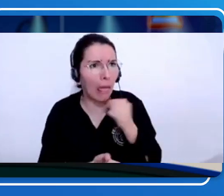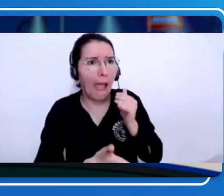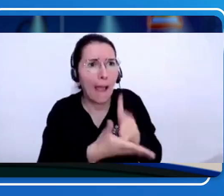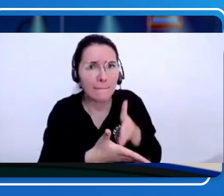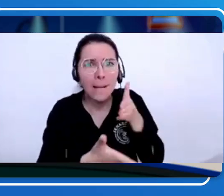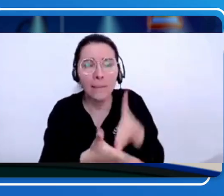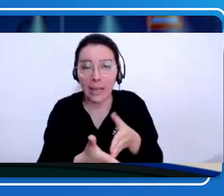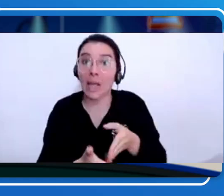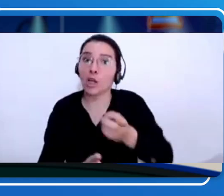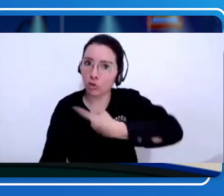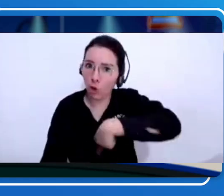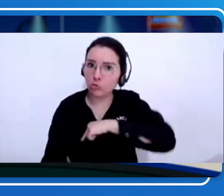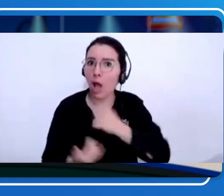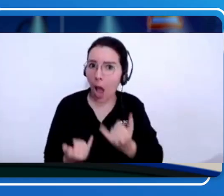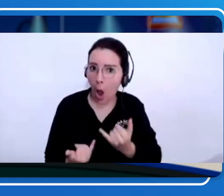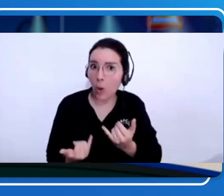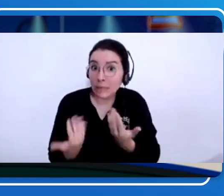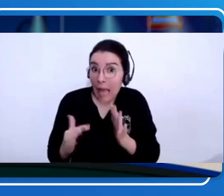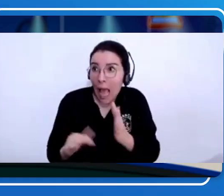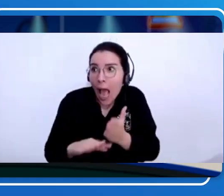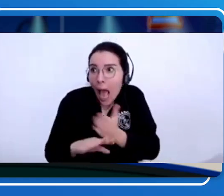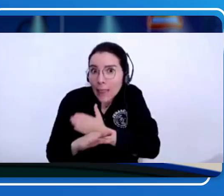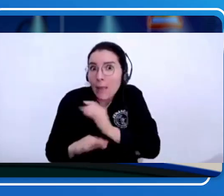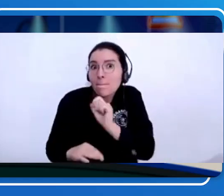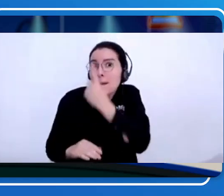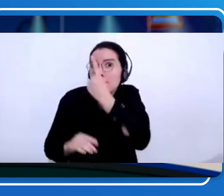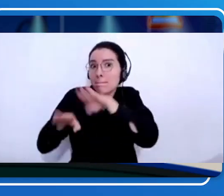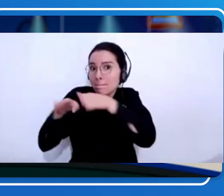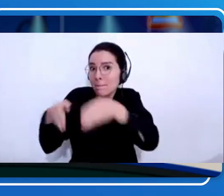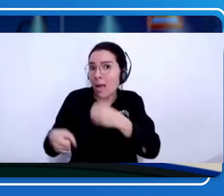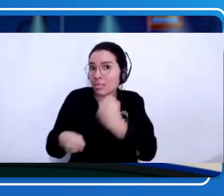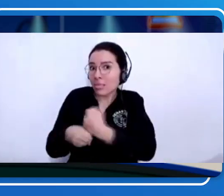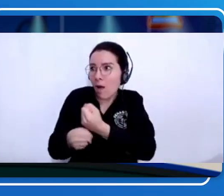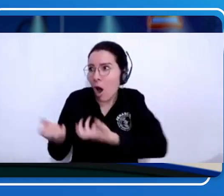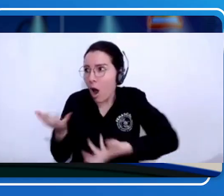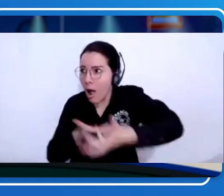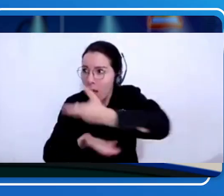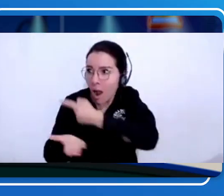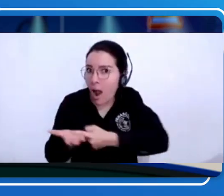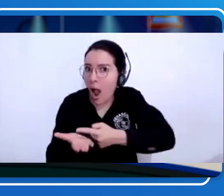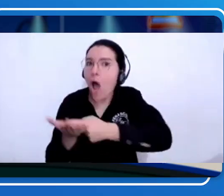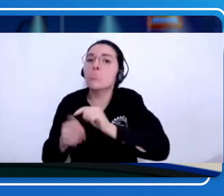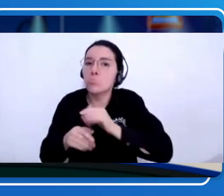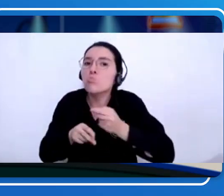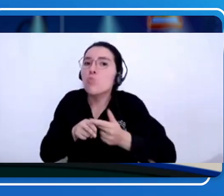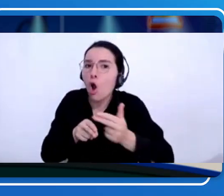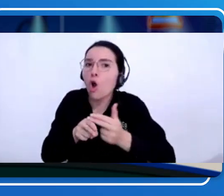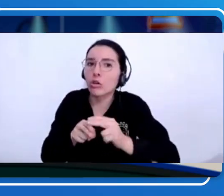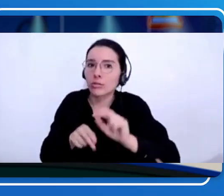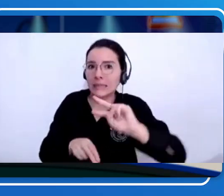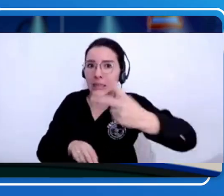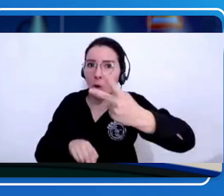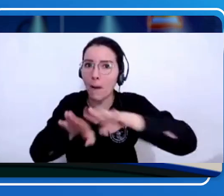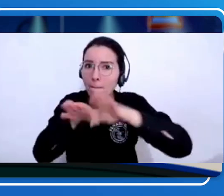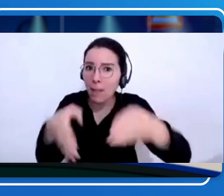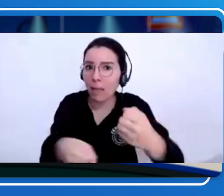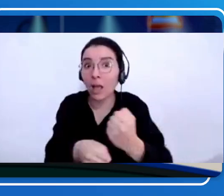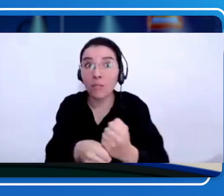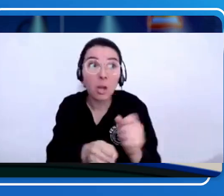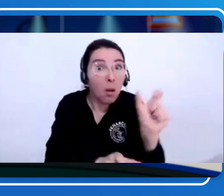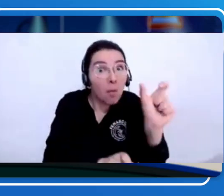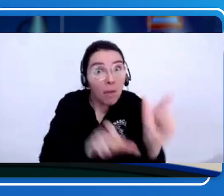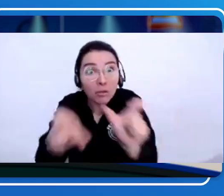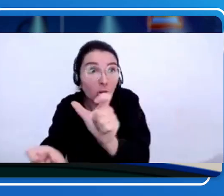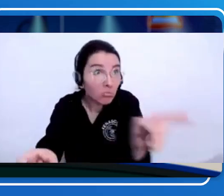ya venimos trabajando. Ya tuvimos una primera mesa de trabajo, luego vamos a tener la segunda con la población interesada, haremos la